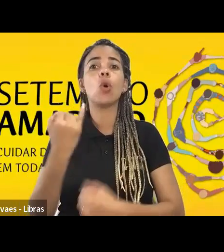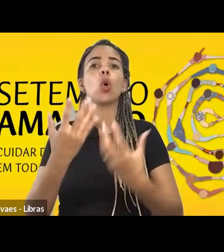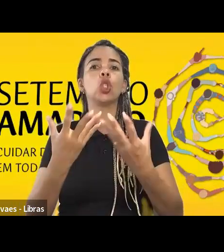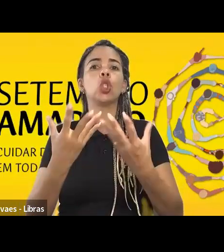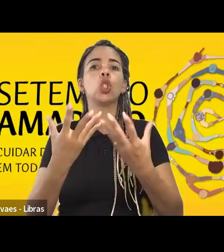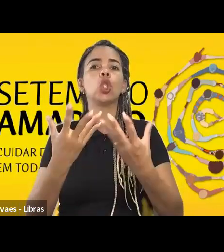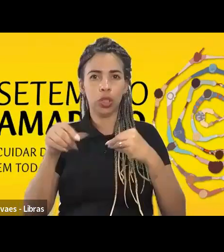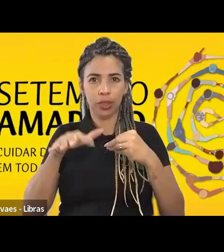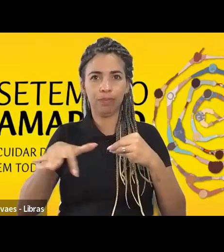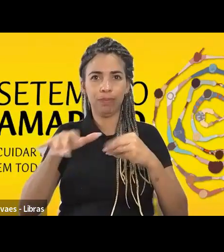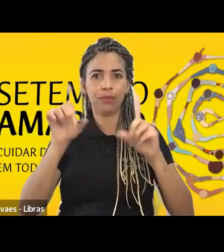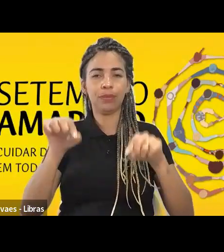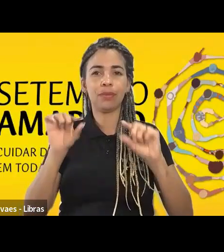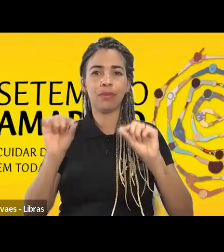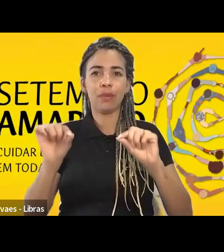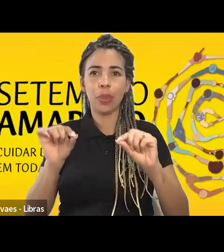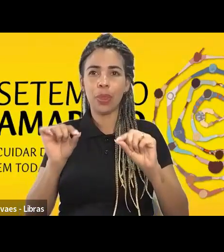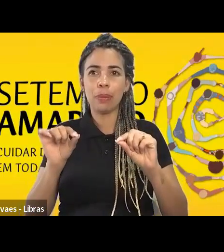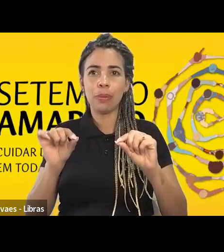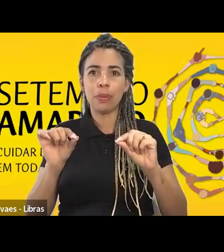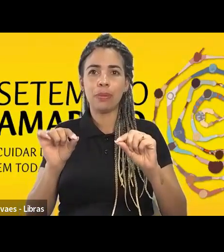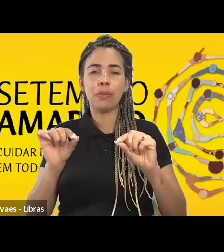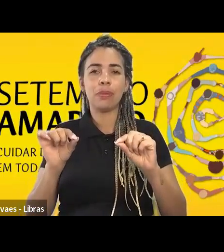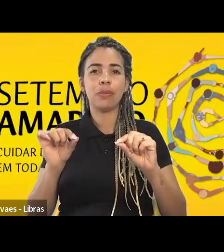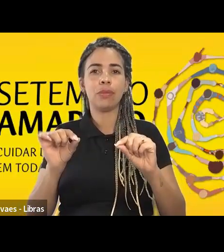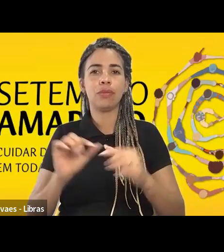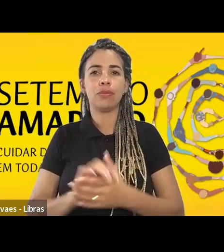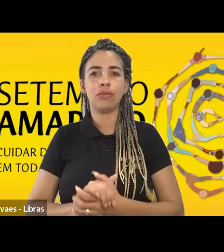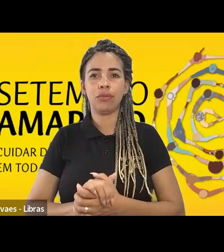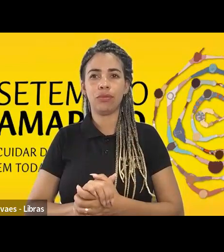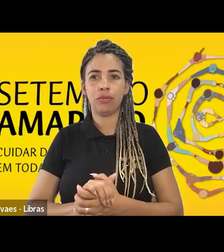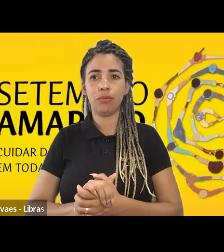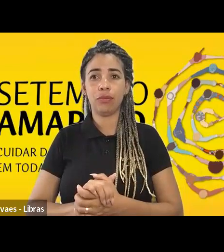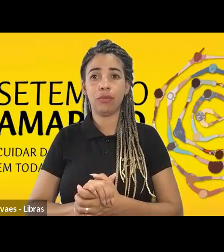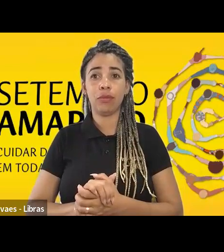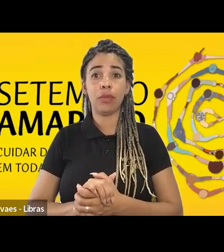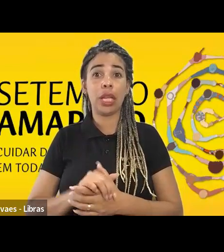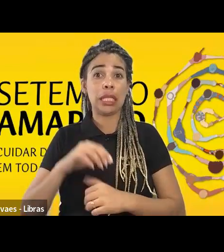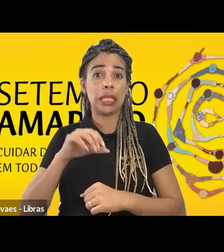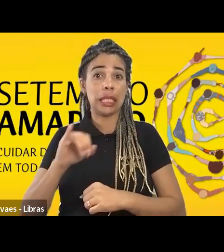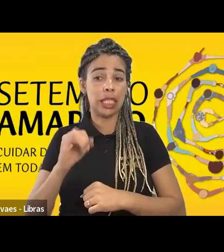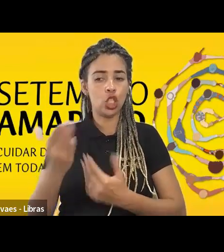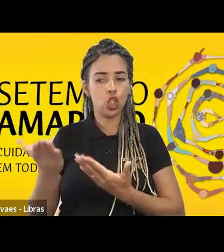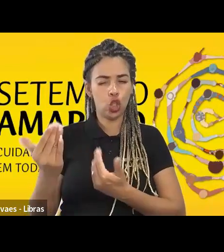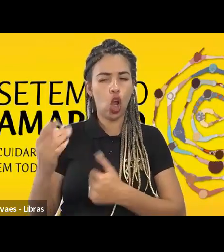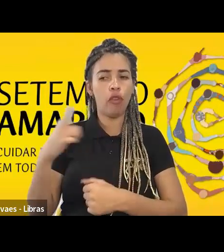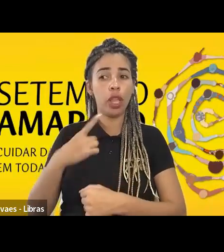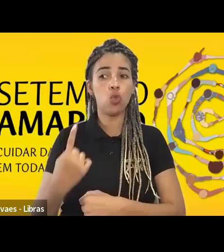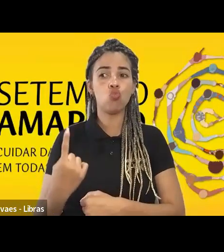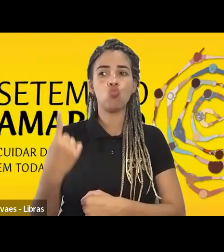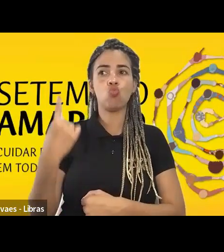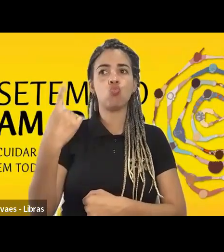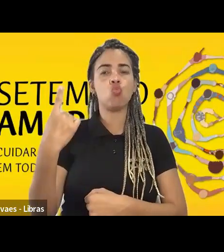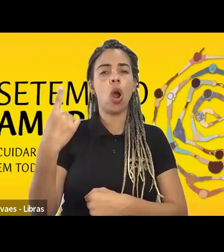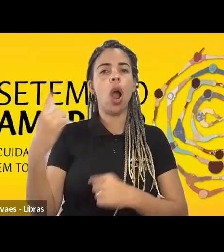nesse campo nos diz que se o adolescente tiver pelo menos uma